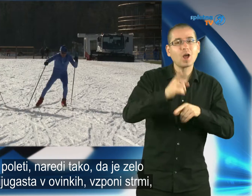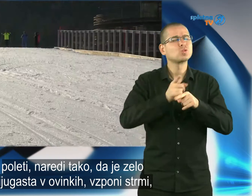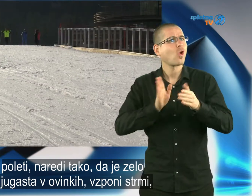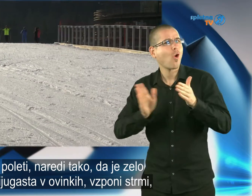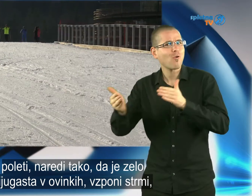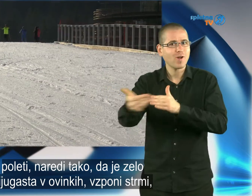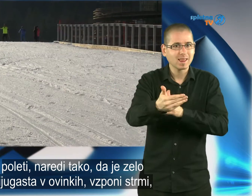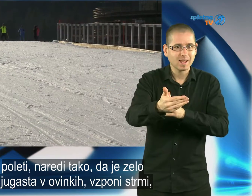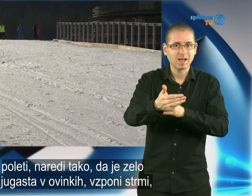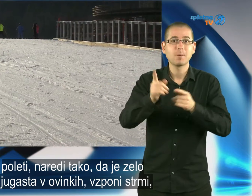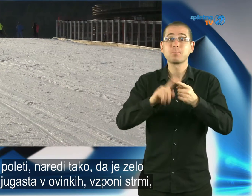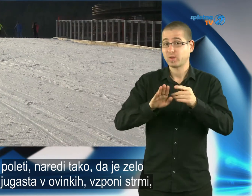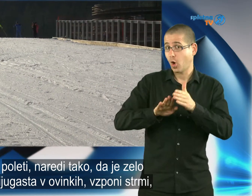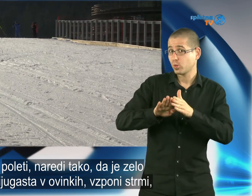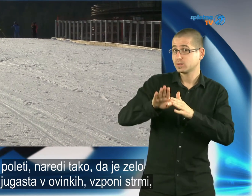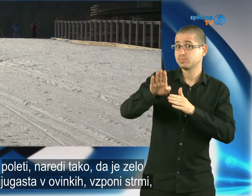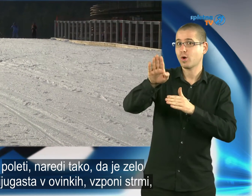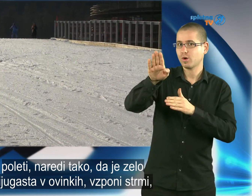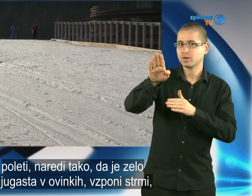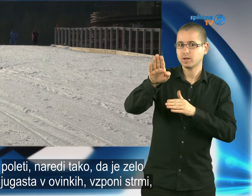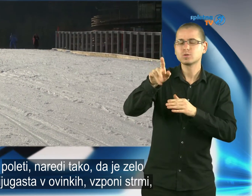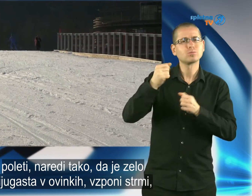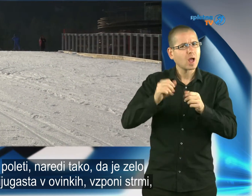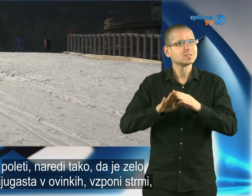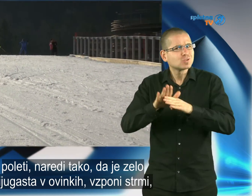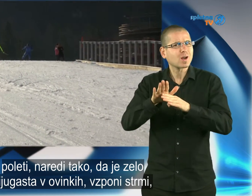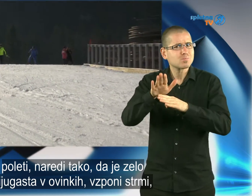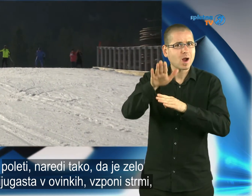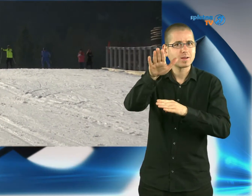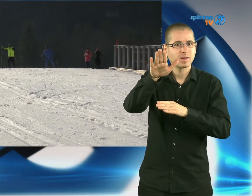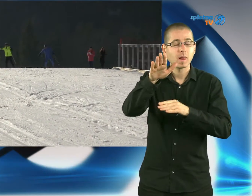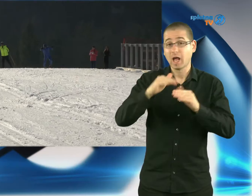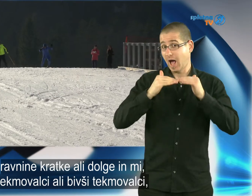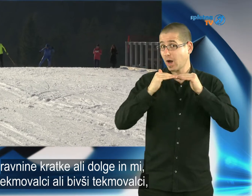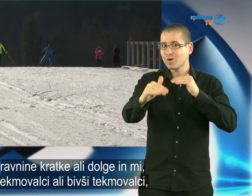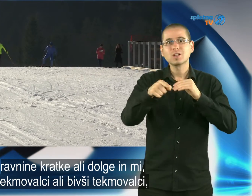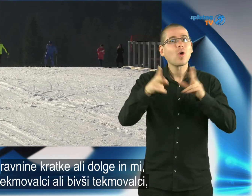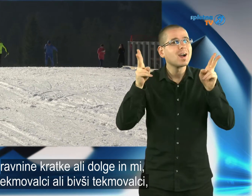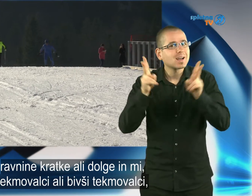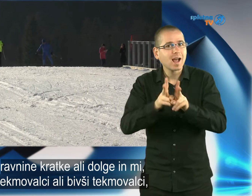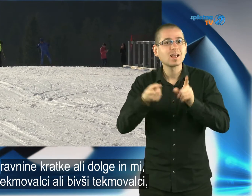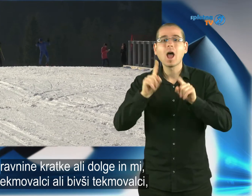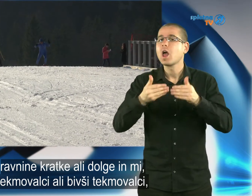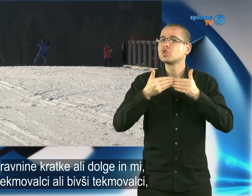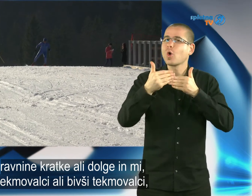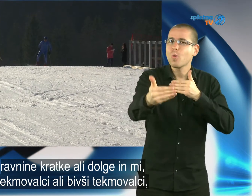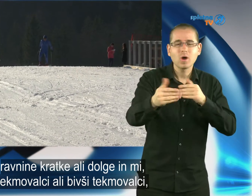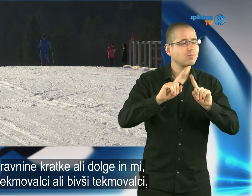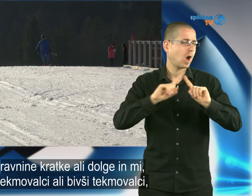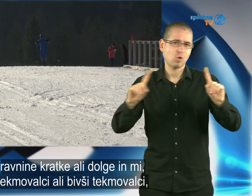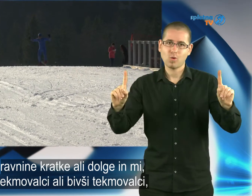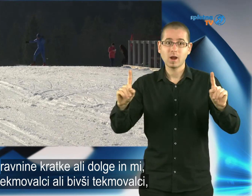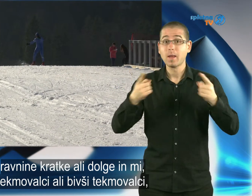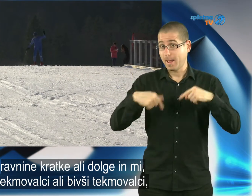v ovinkih, v bregi vzponi so strmi, ravnine so kratke ali pa dolge